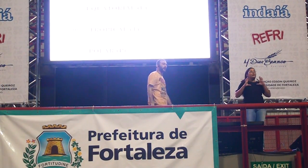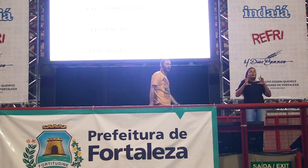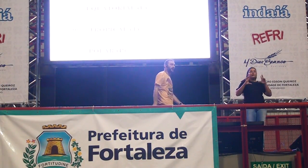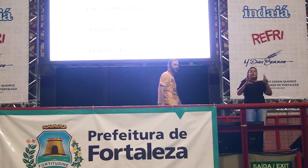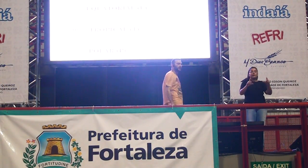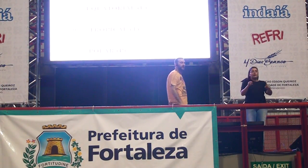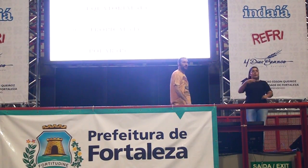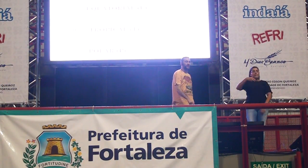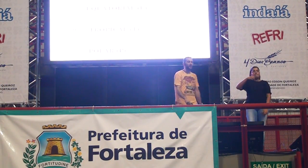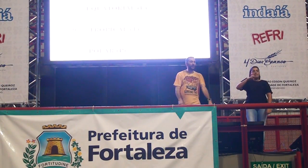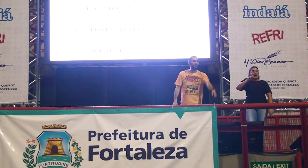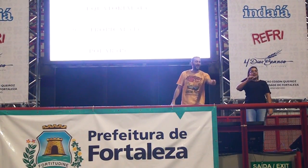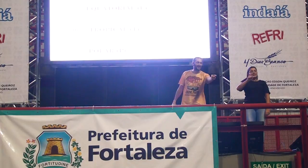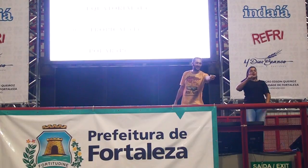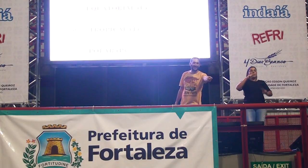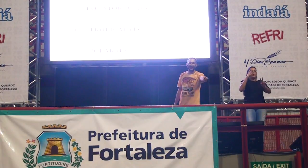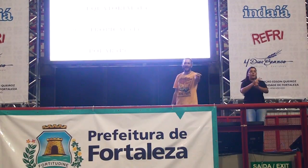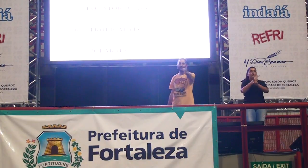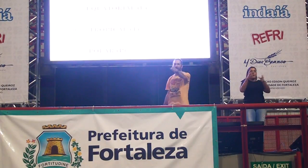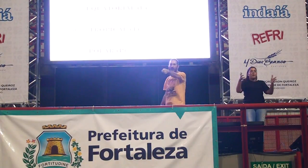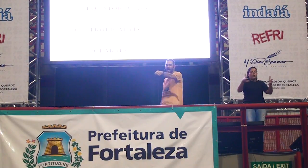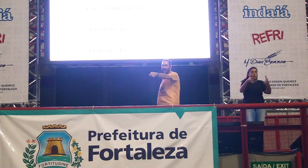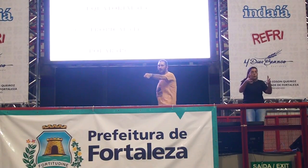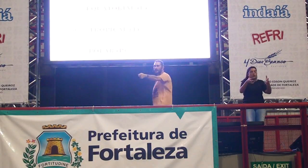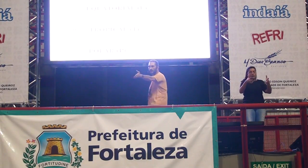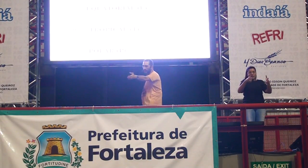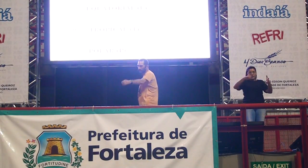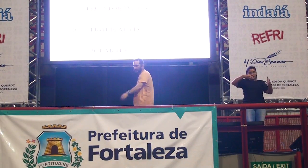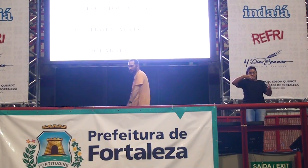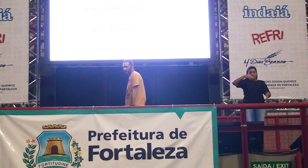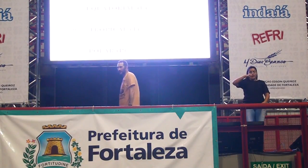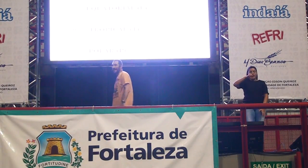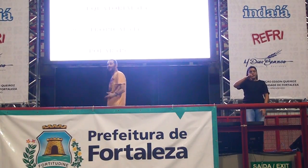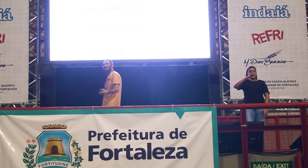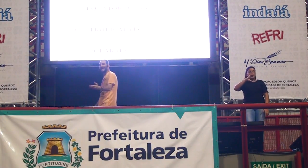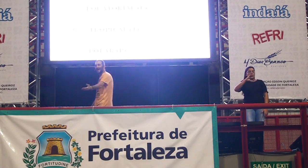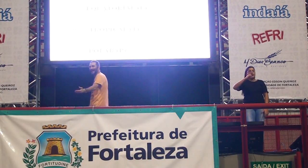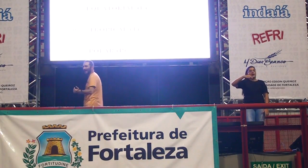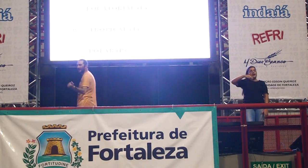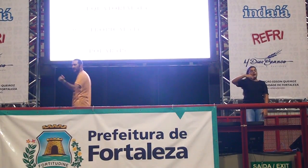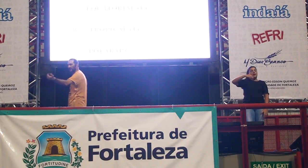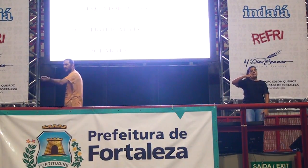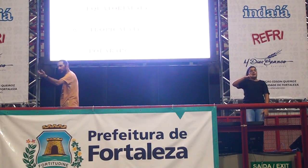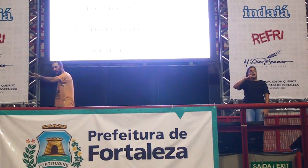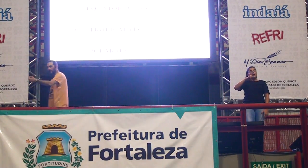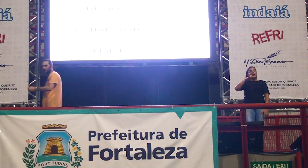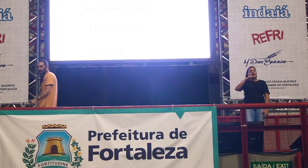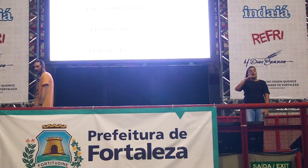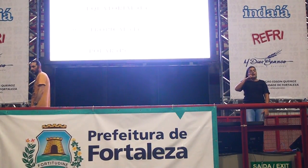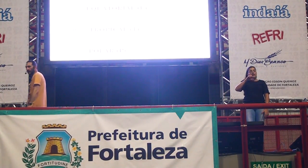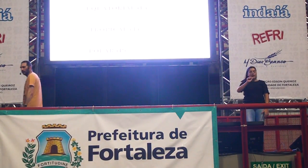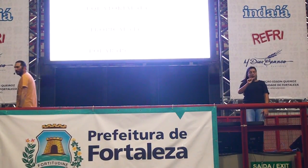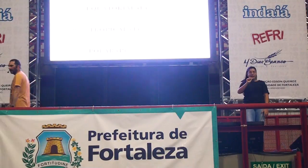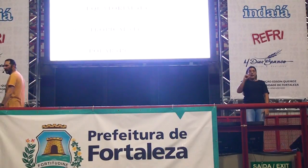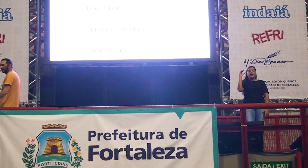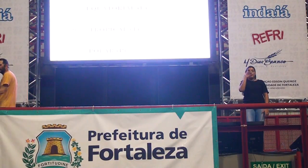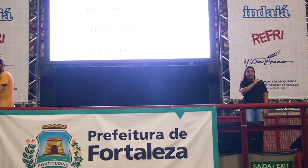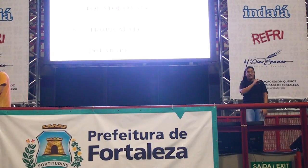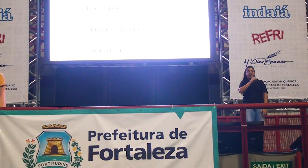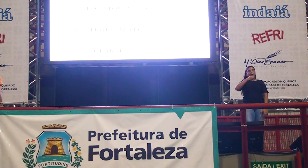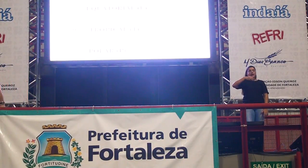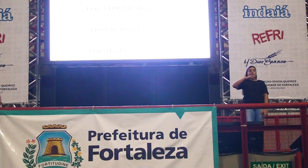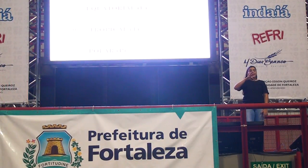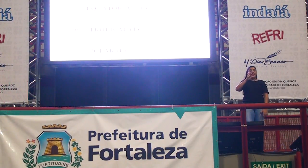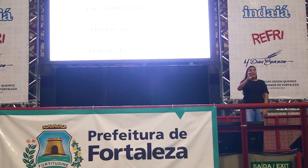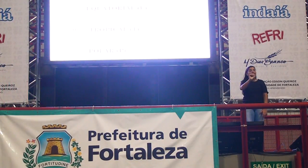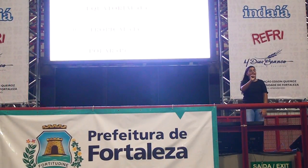de ar equatorial é quente. Professor, MEC, MEA, quente. MTA, MTC, quente. MPA,